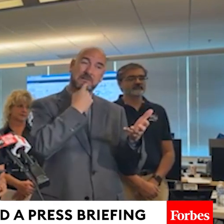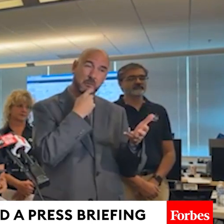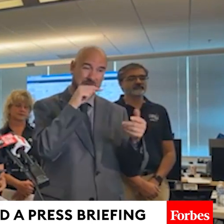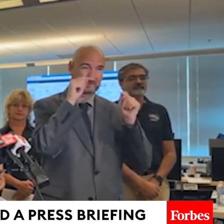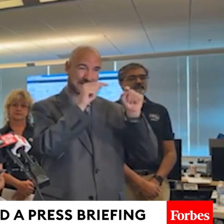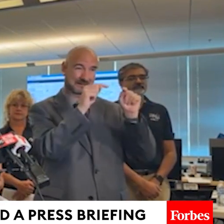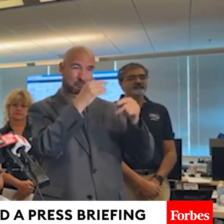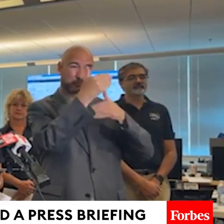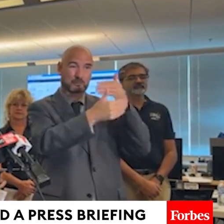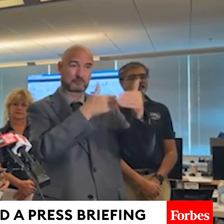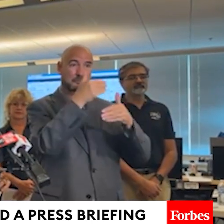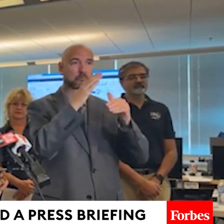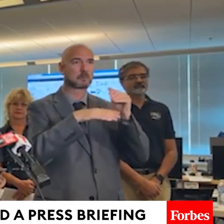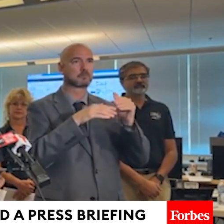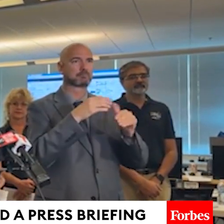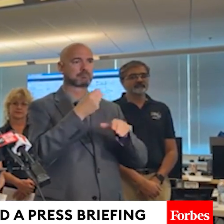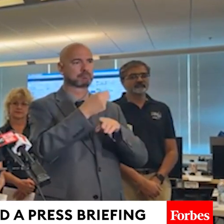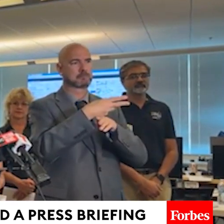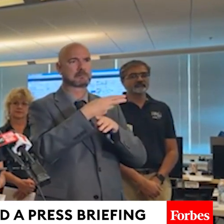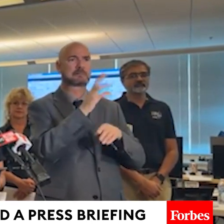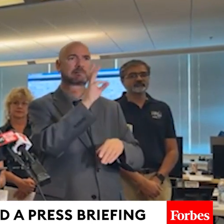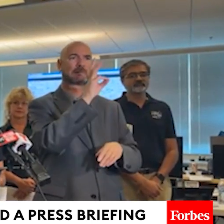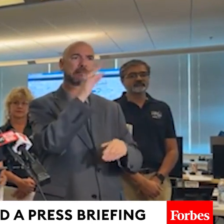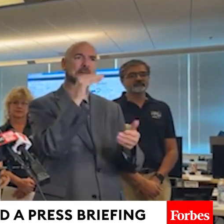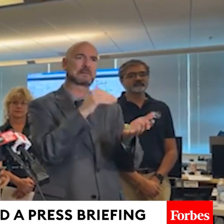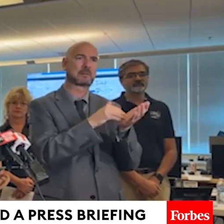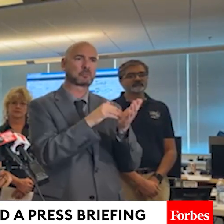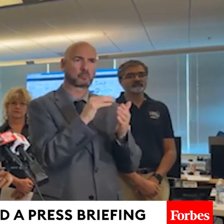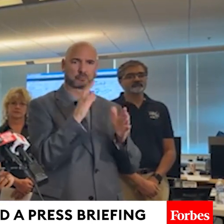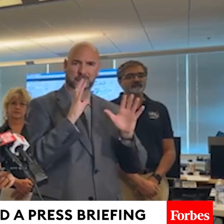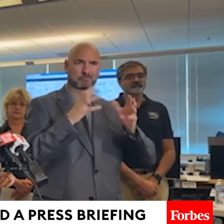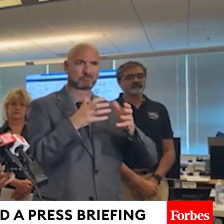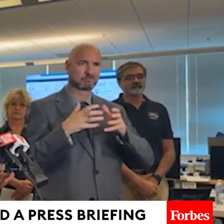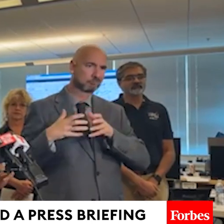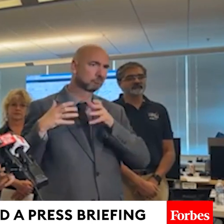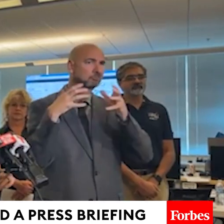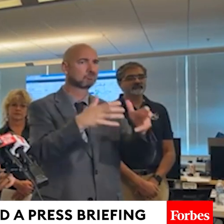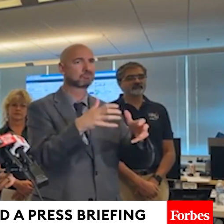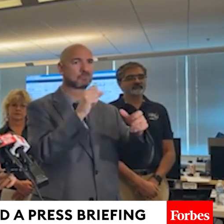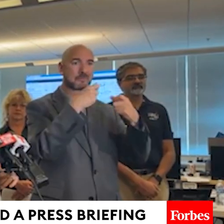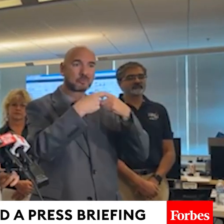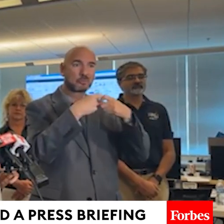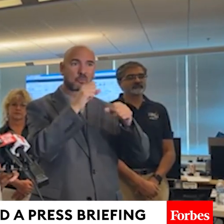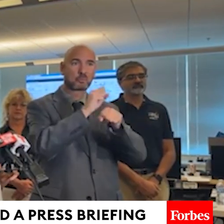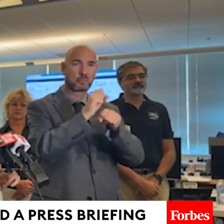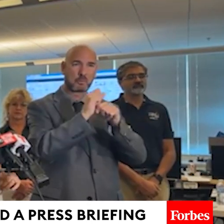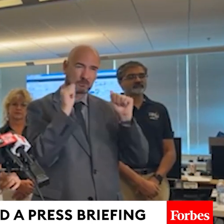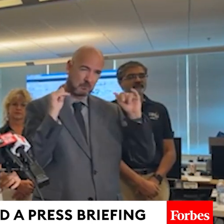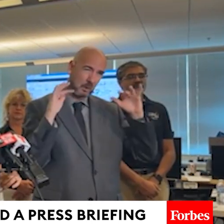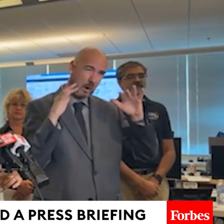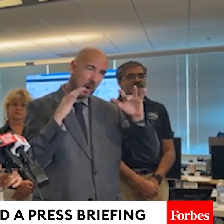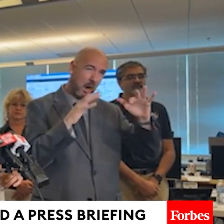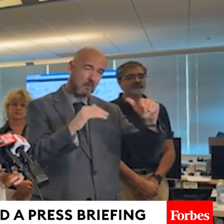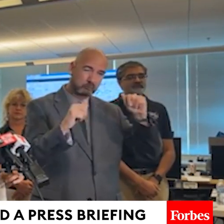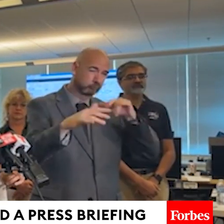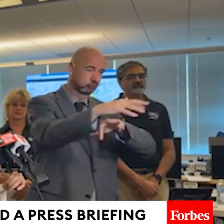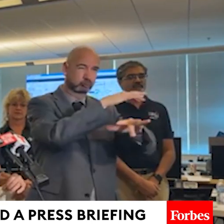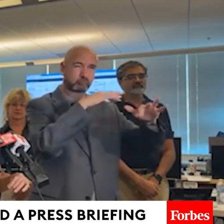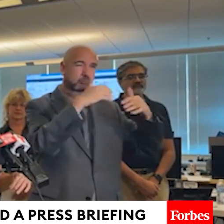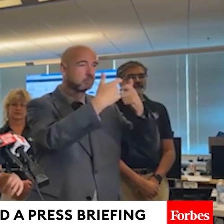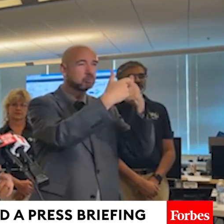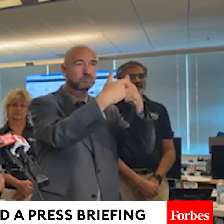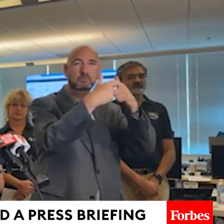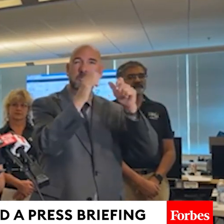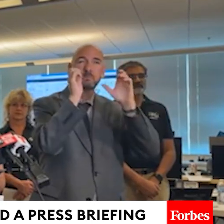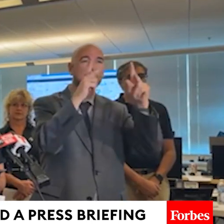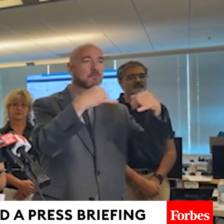hay más de 6,000 equipos de trabajadores de electricidad que se han desplazado por nuestra región para realizar